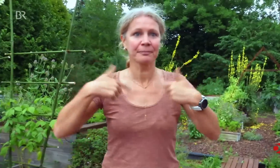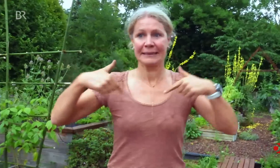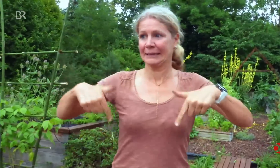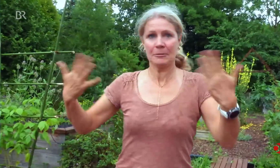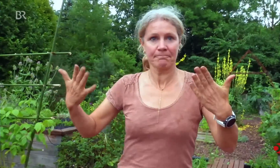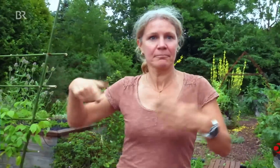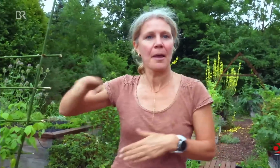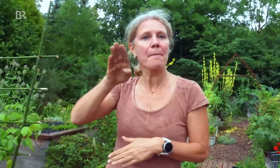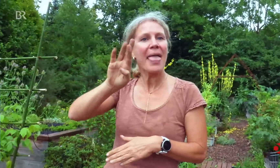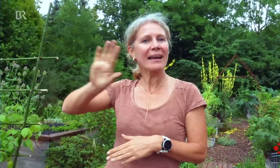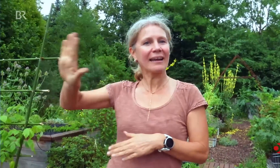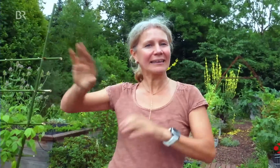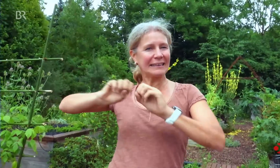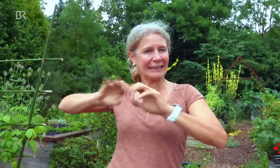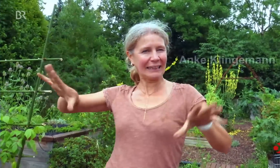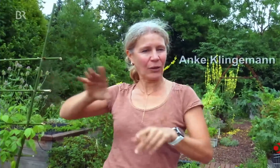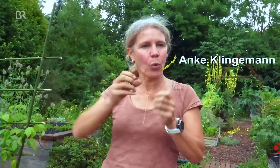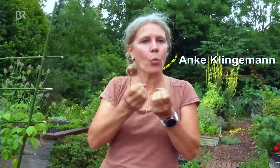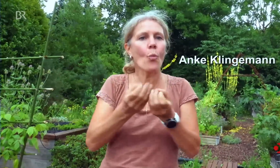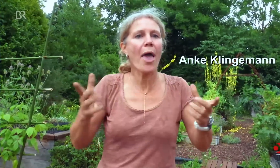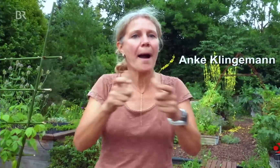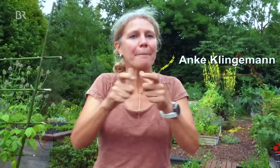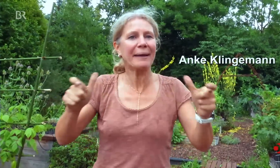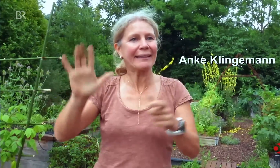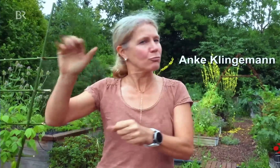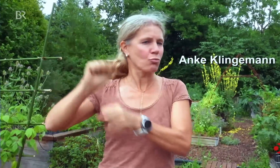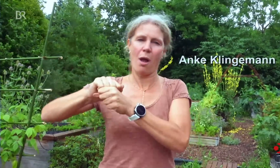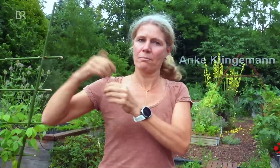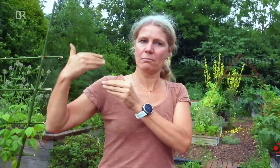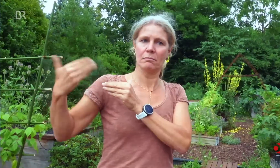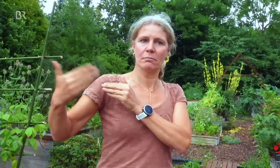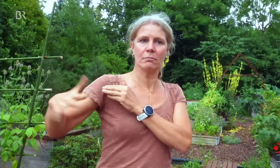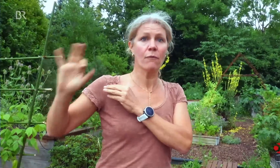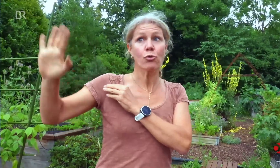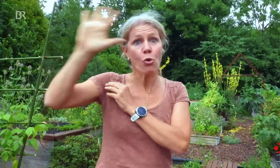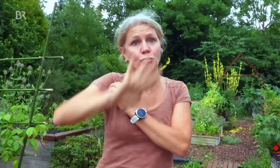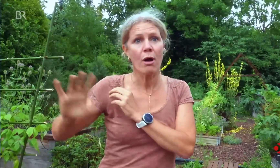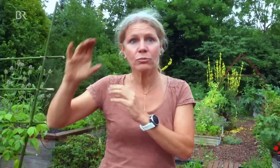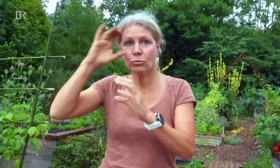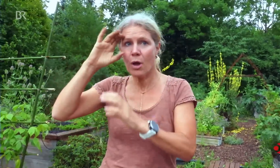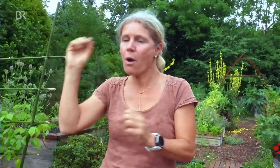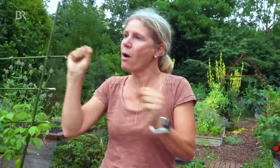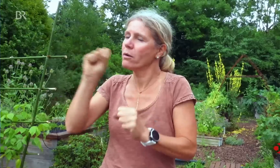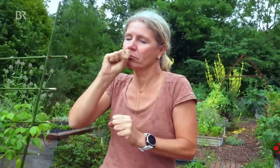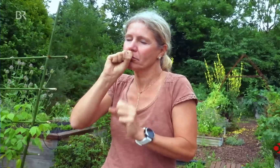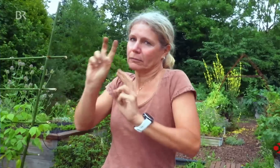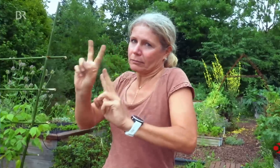Wir sind hier bei der BR-Sendung Querbeet, die eine große Fangemeinde in ganz Deutschland hat. Die ProtagonistInnen